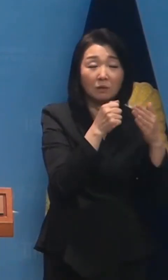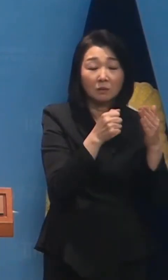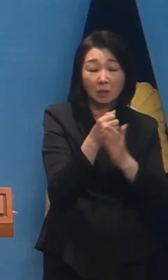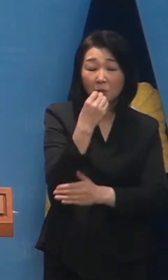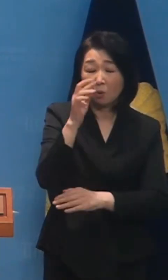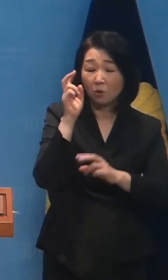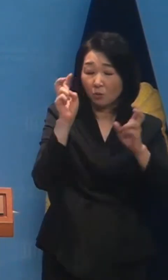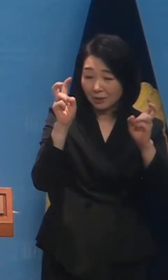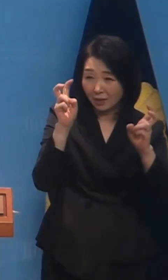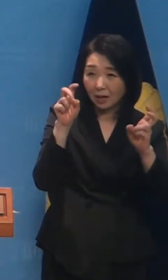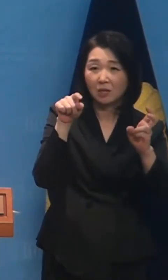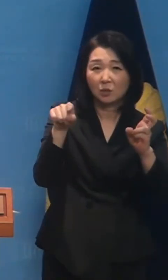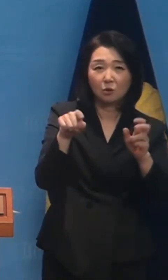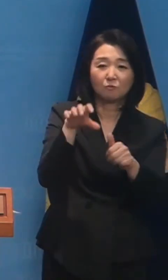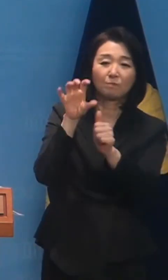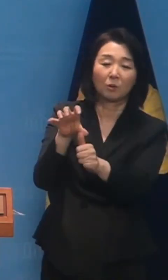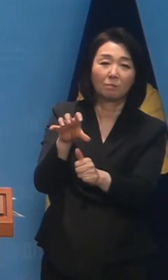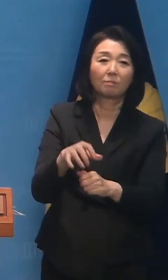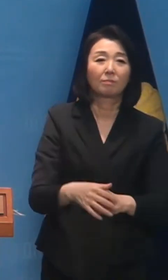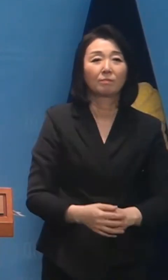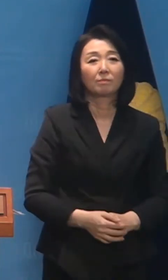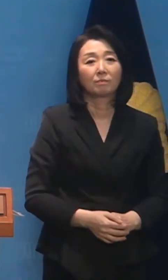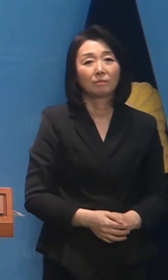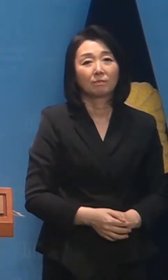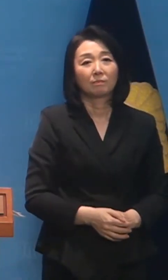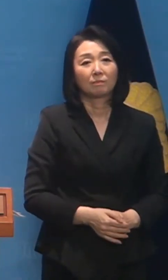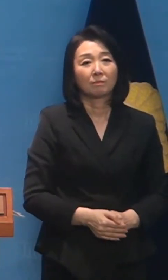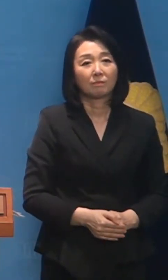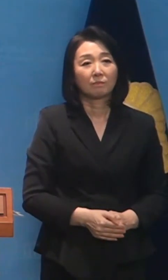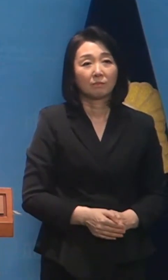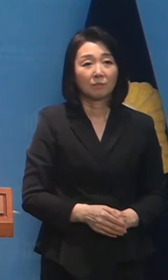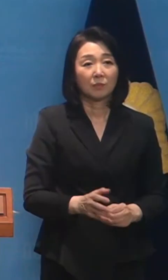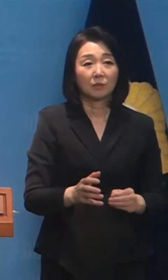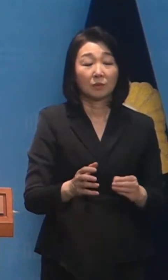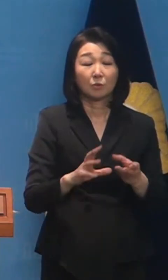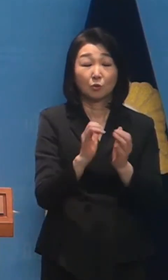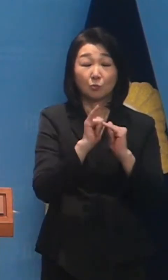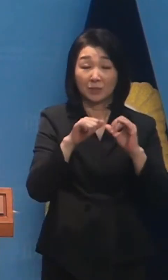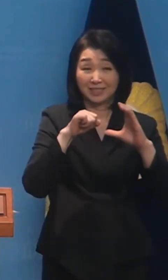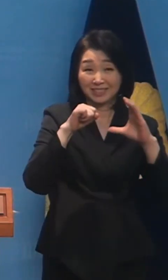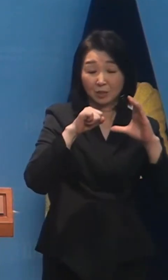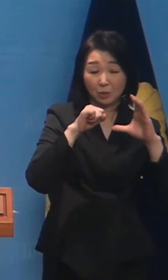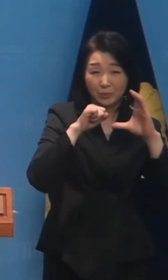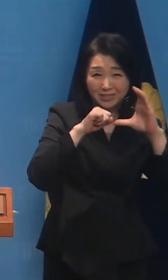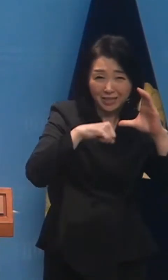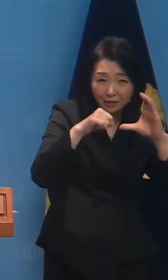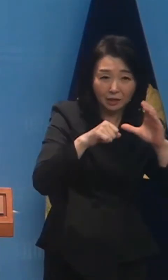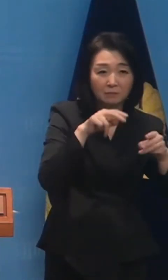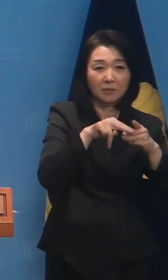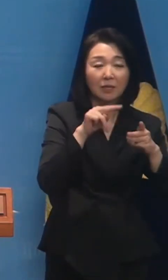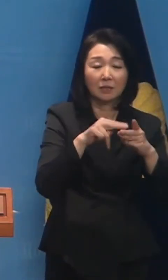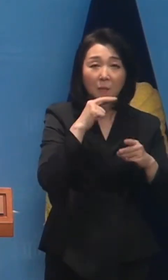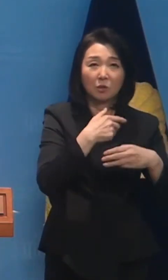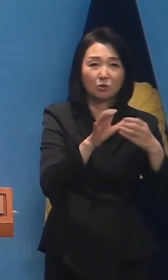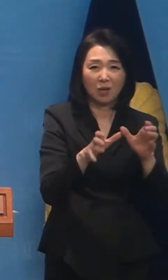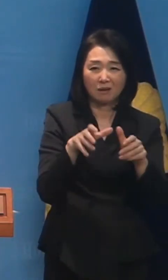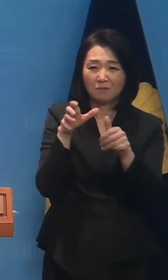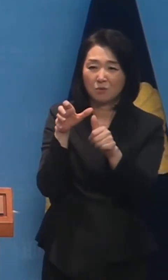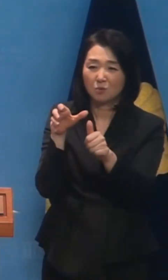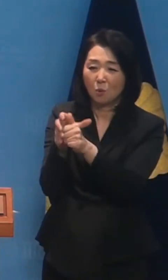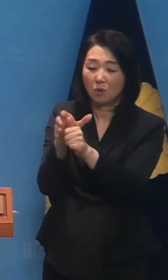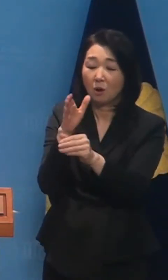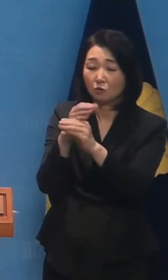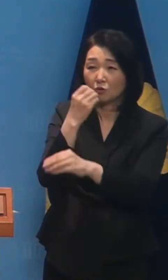언론사를 대놓고 겁박하는 것입니다. 국민사회의 선거는 민주당의 집중 공격에 시달리고